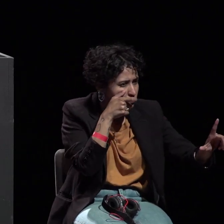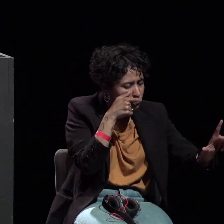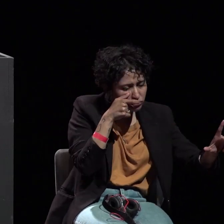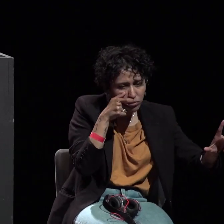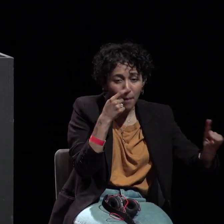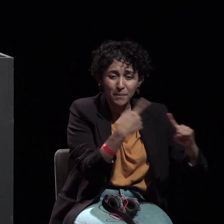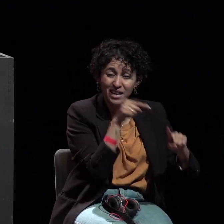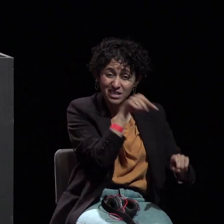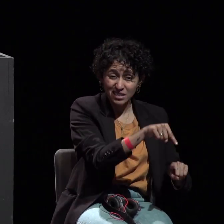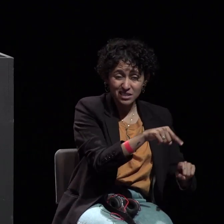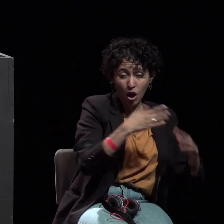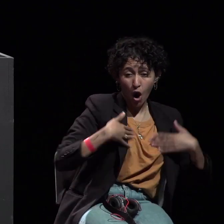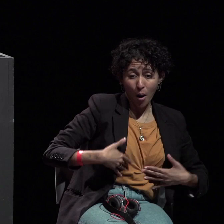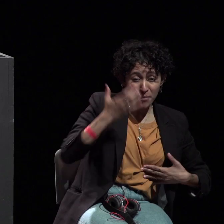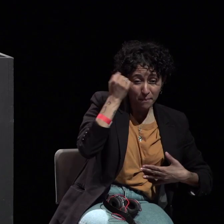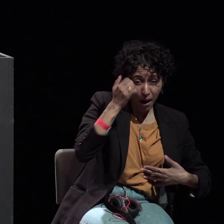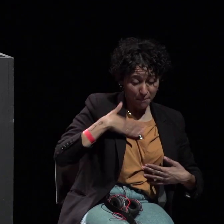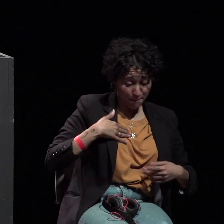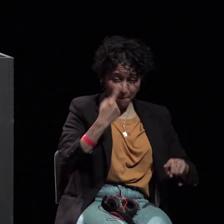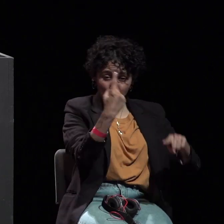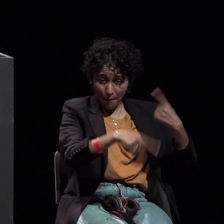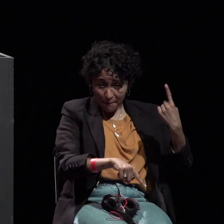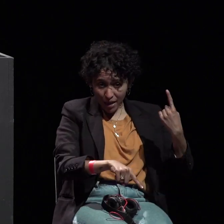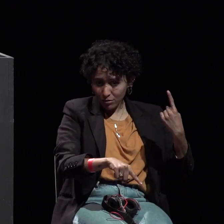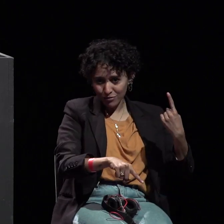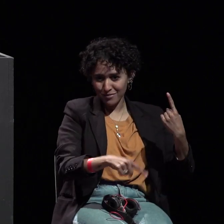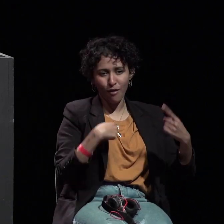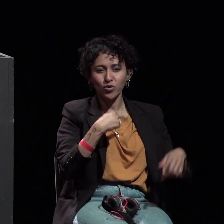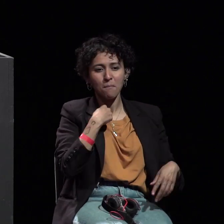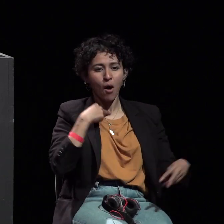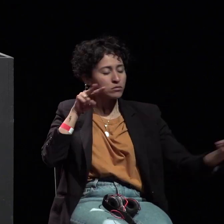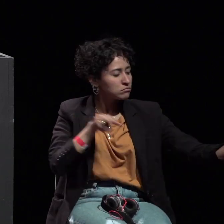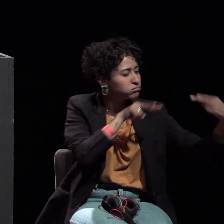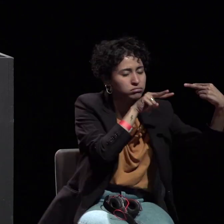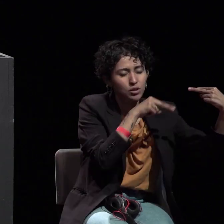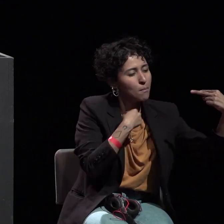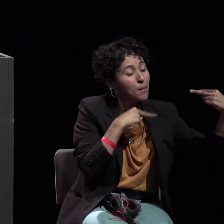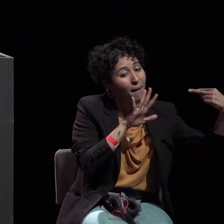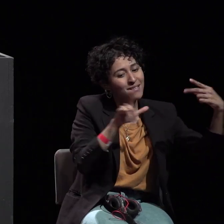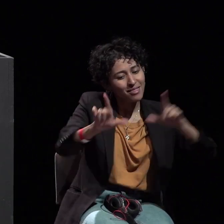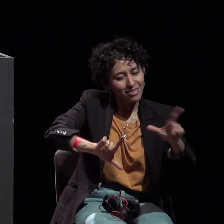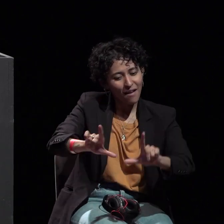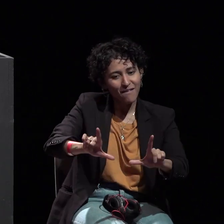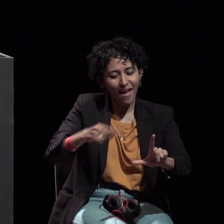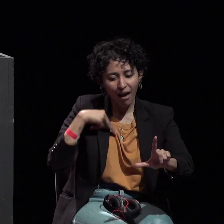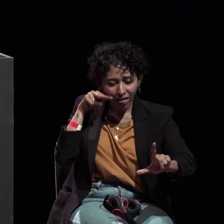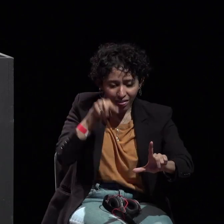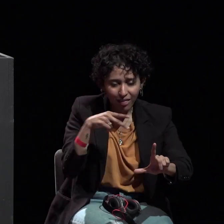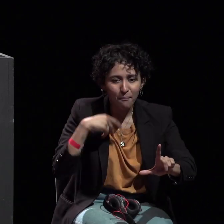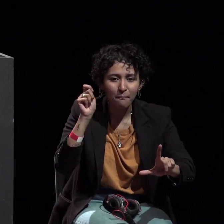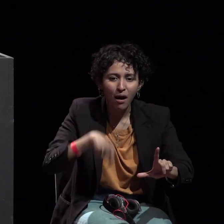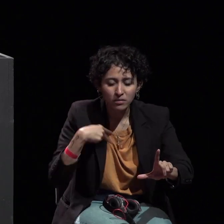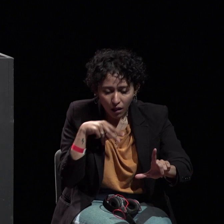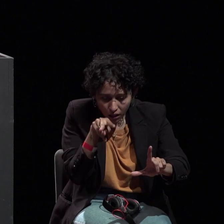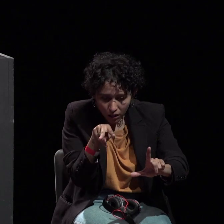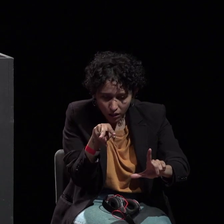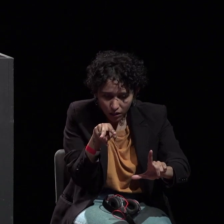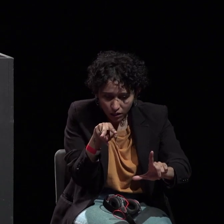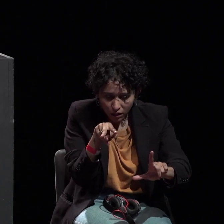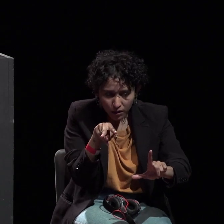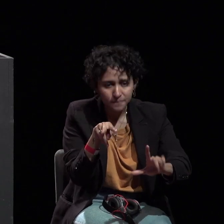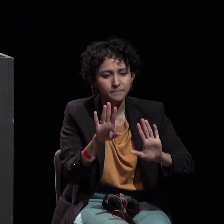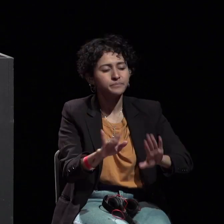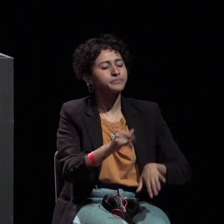eles, porque se eles olhassem, eles poderiam pagar com a própria vida. Então, ela vai dizer que o olhar ele